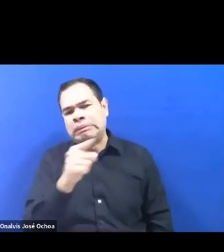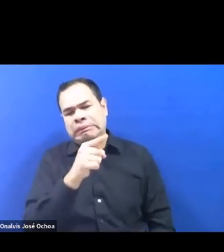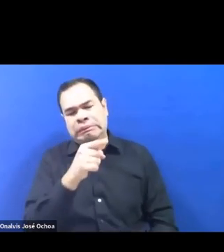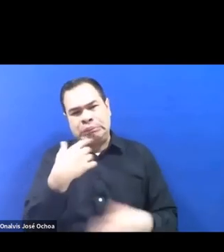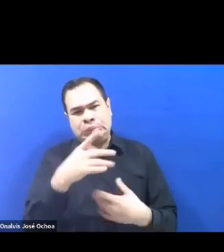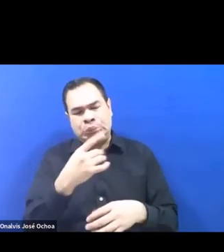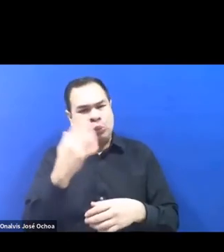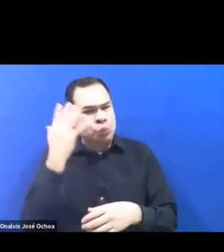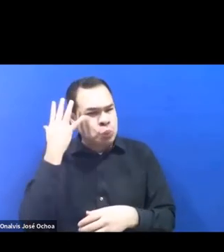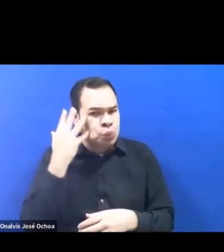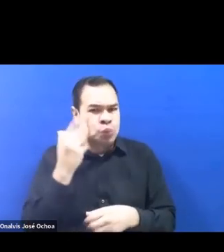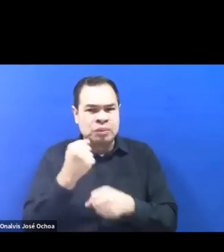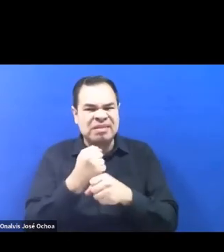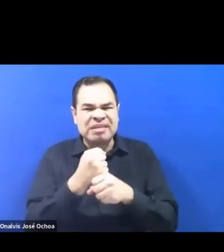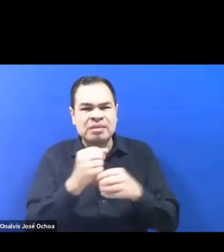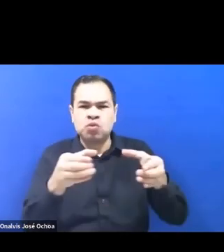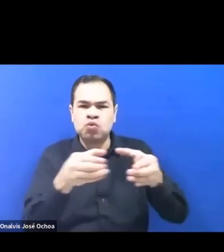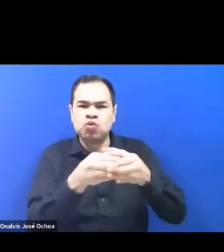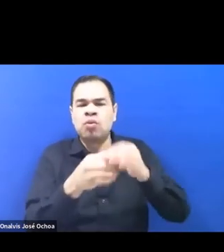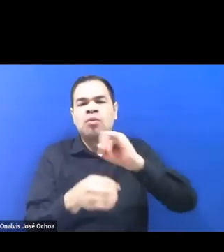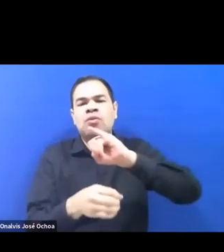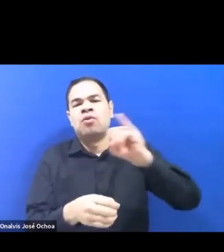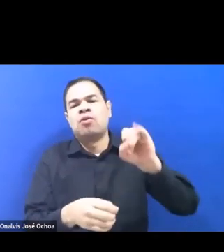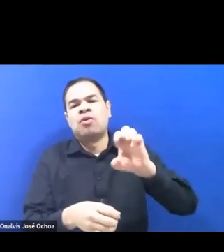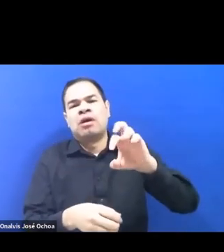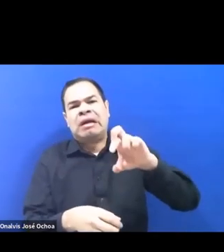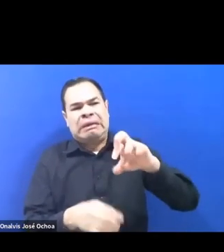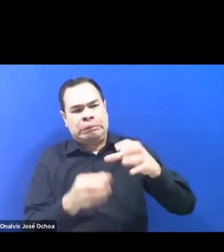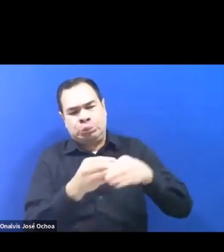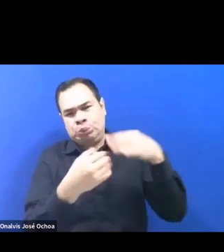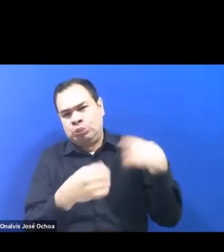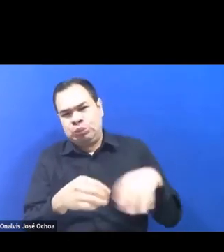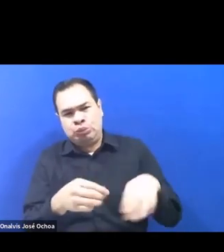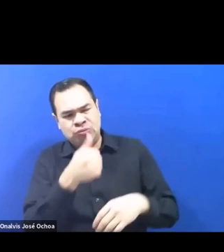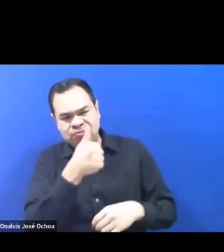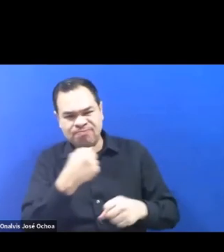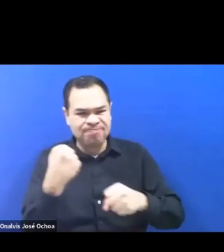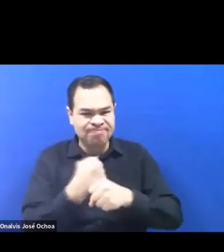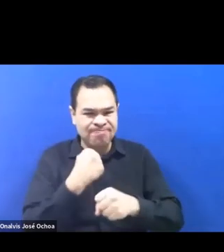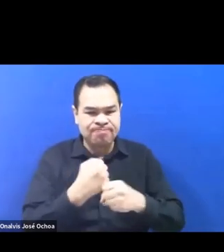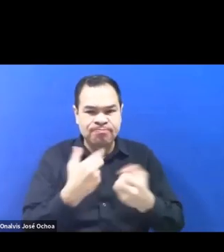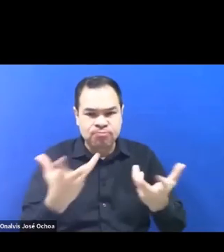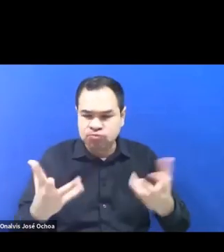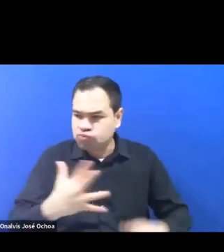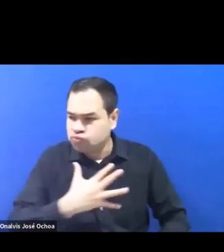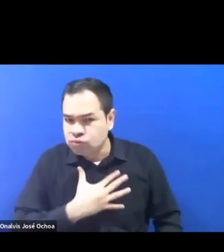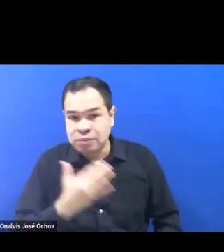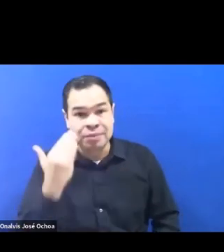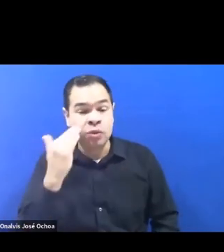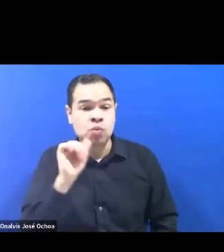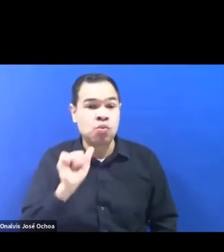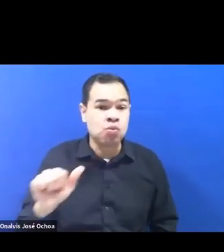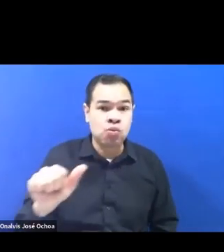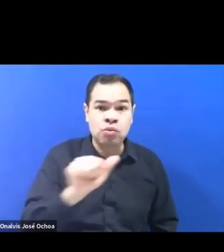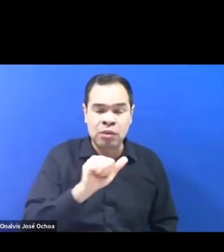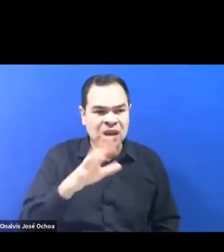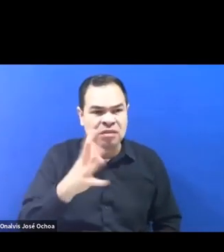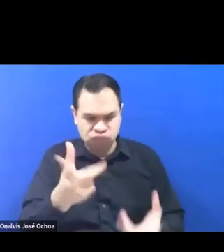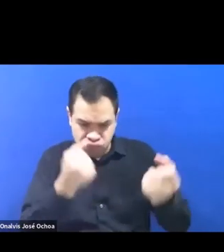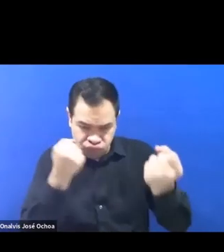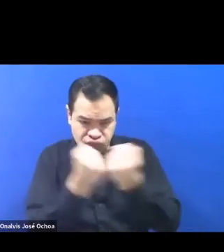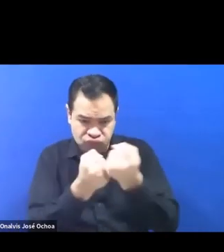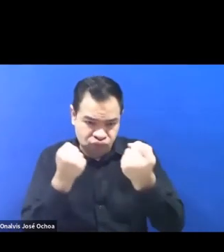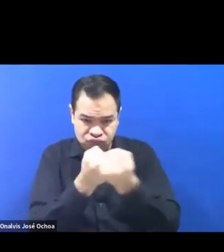diariamente la JEP y el sistema integral en su conjunto, y reiterando la disponibilidad de ONU Mujeres para seguir apoyando